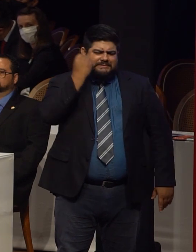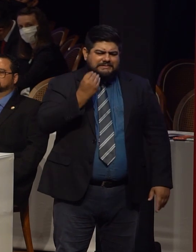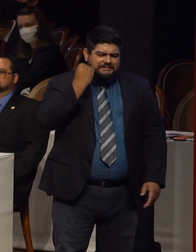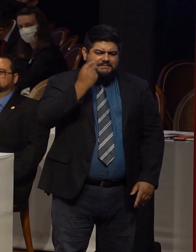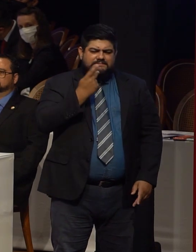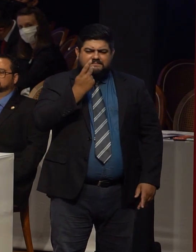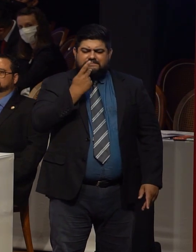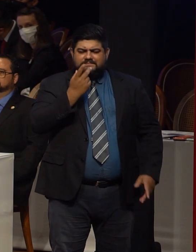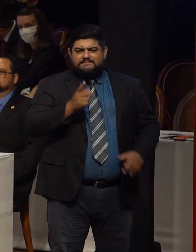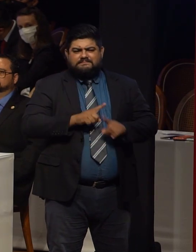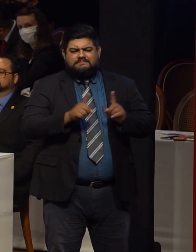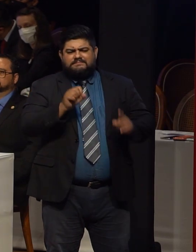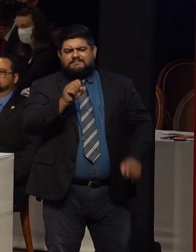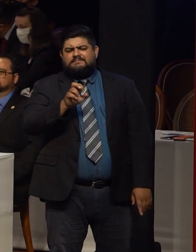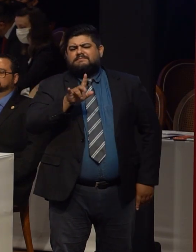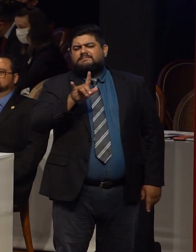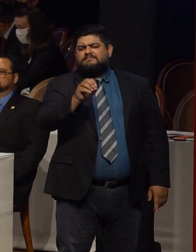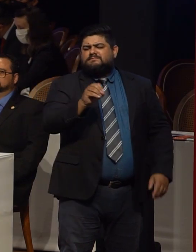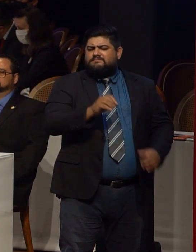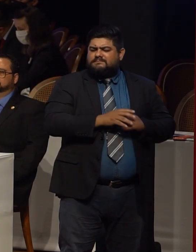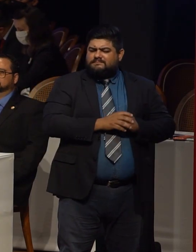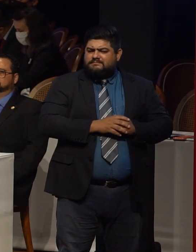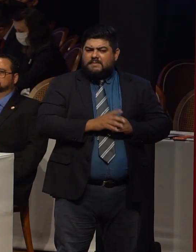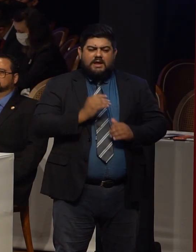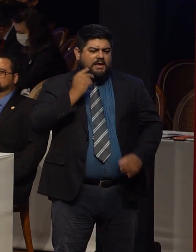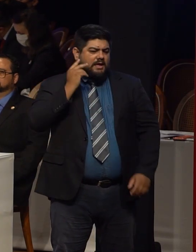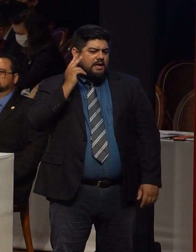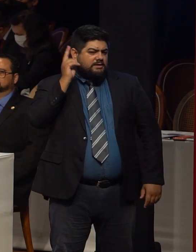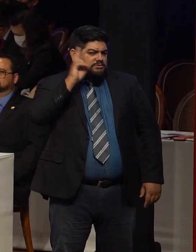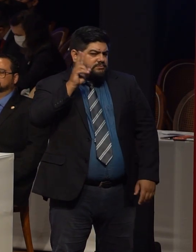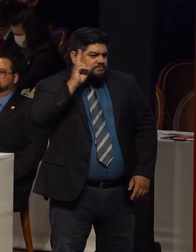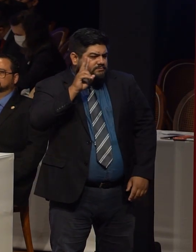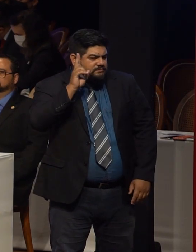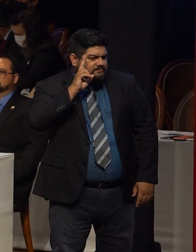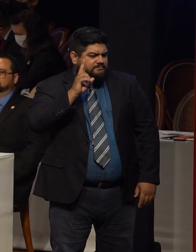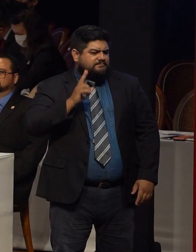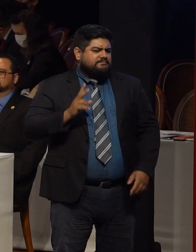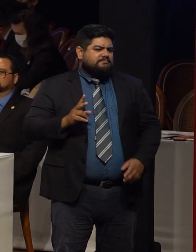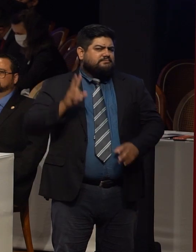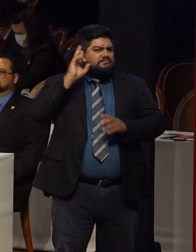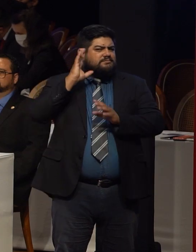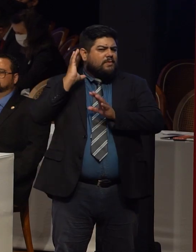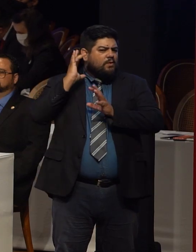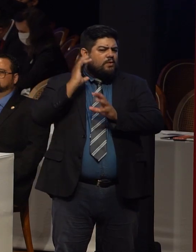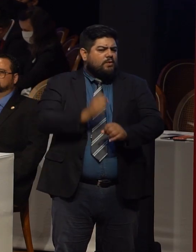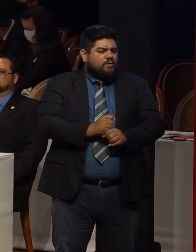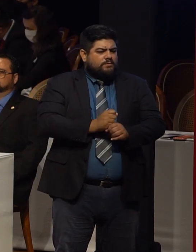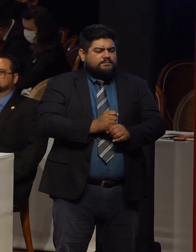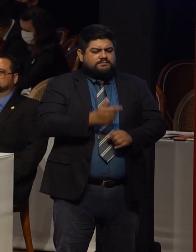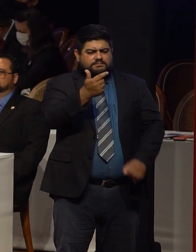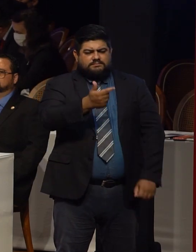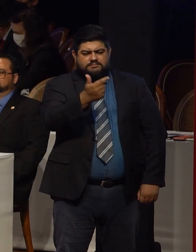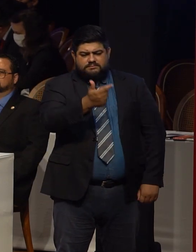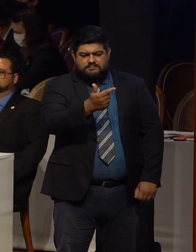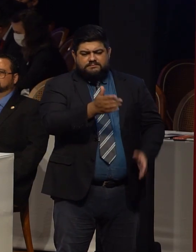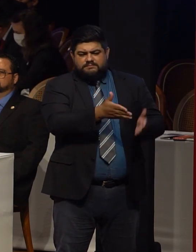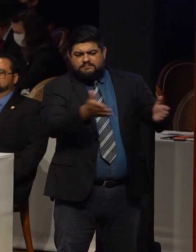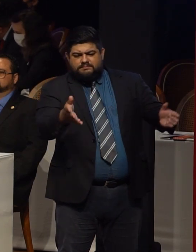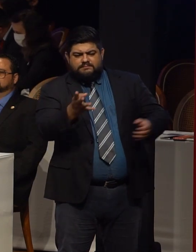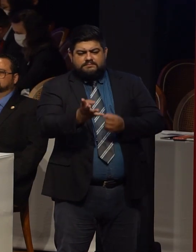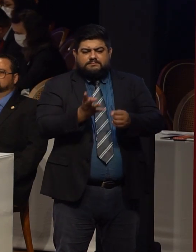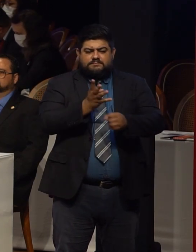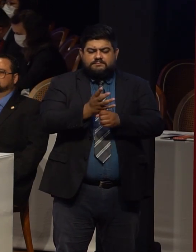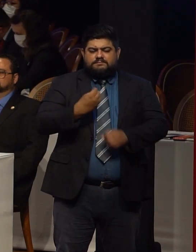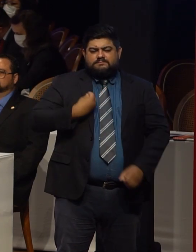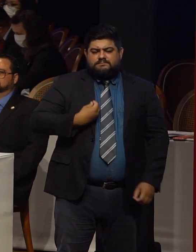falando, Sérgio, mas a história, o histórico do segundo mandato que a gente